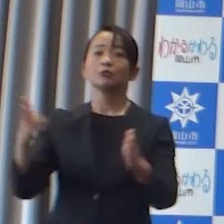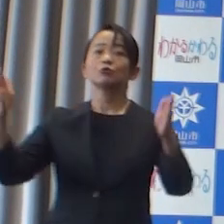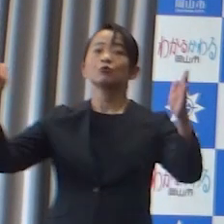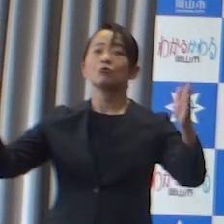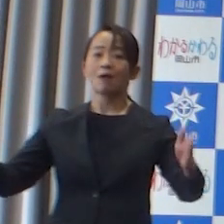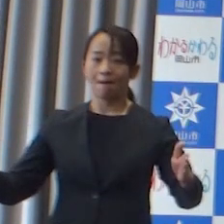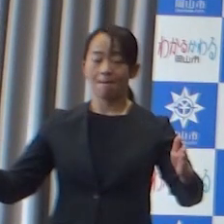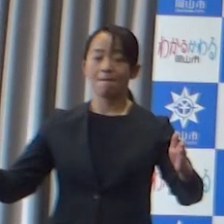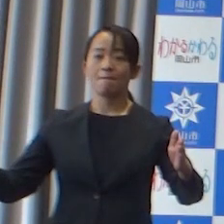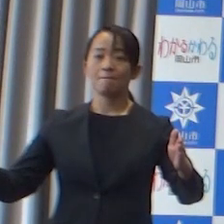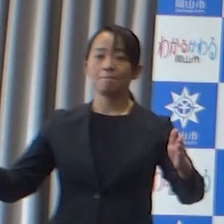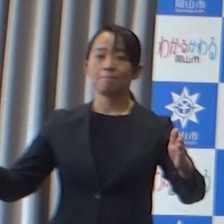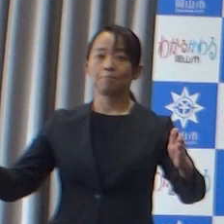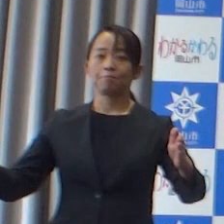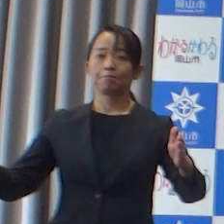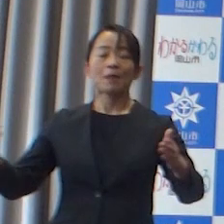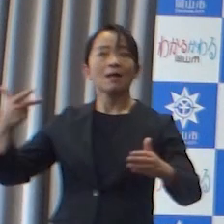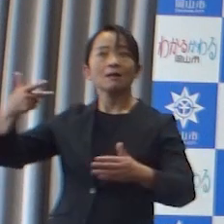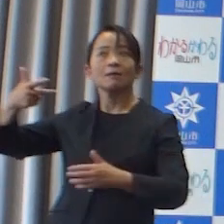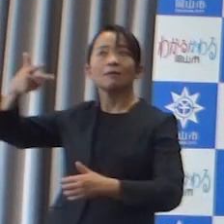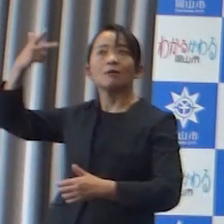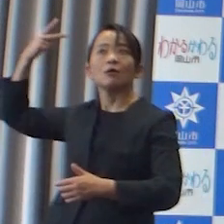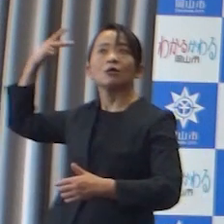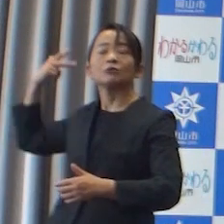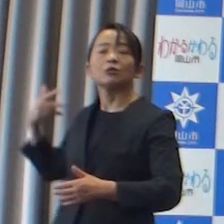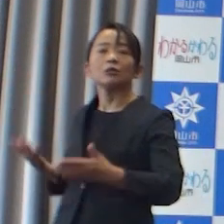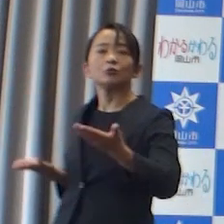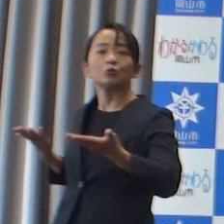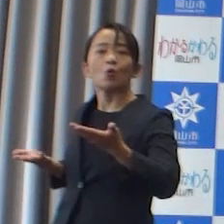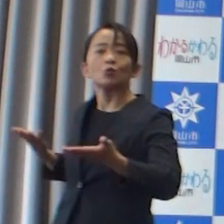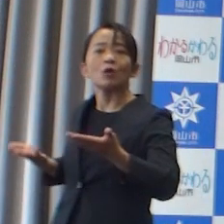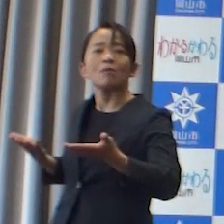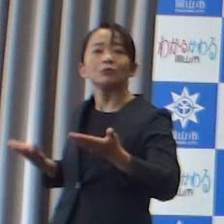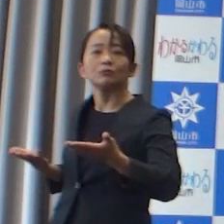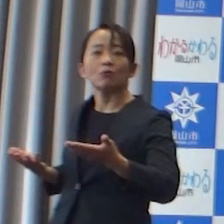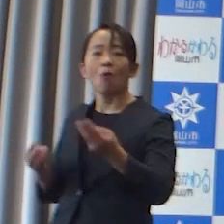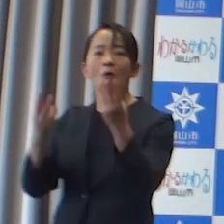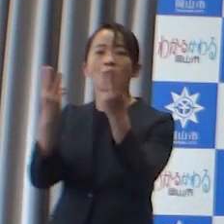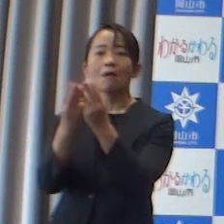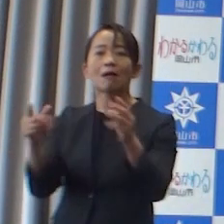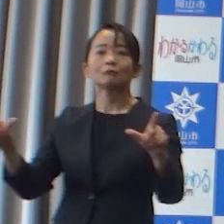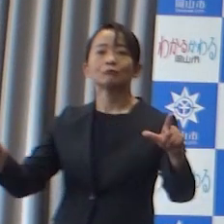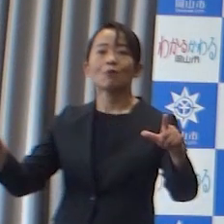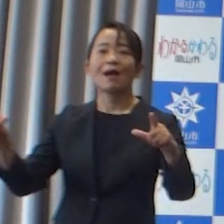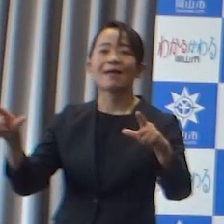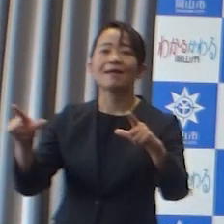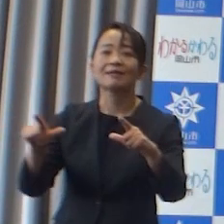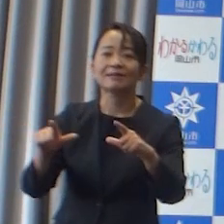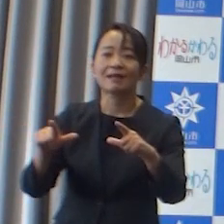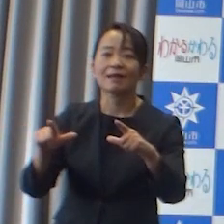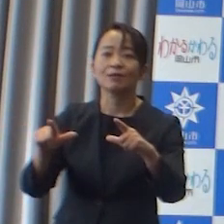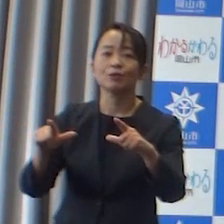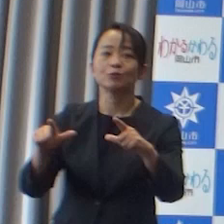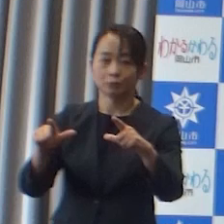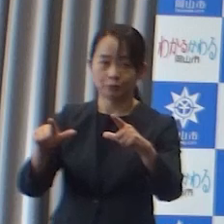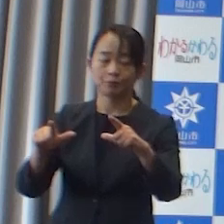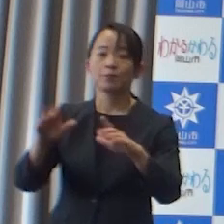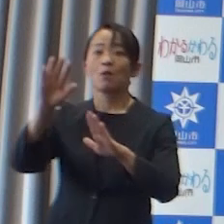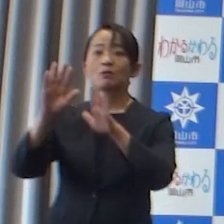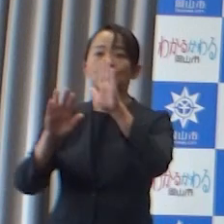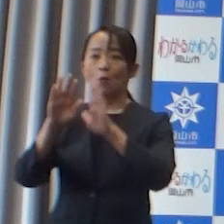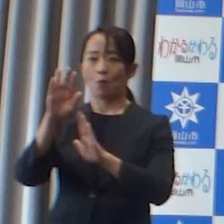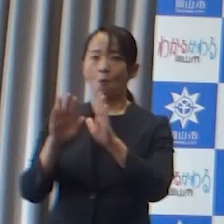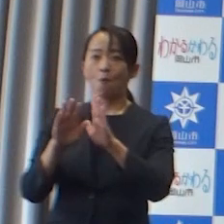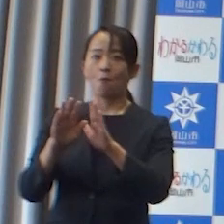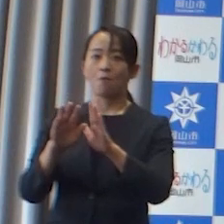1週間単位でありますが、先週に比べてもいい数字に、まあ、減ってるっていうんですね、になっ